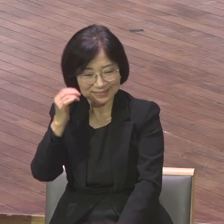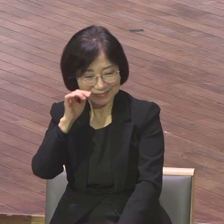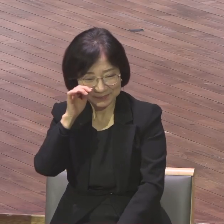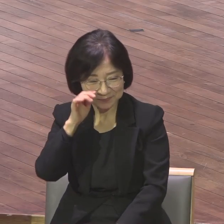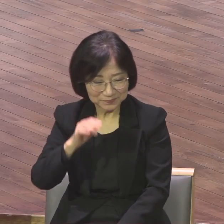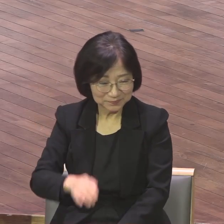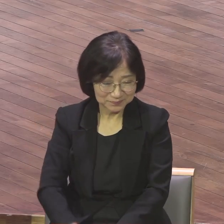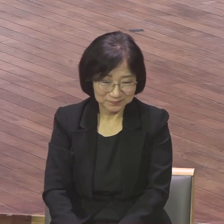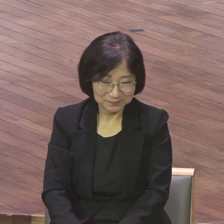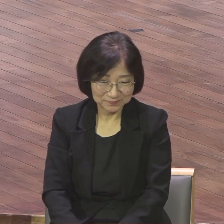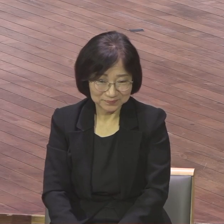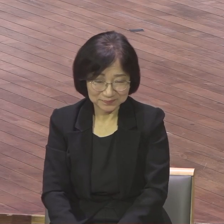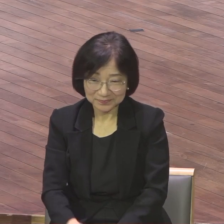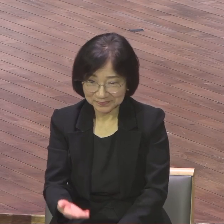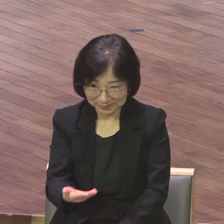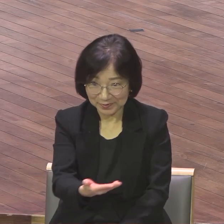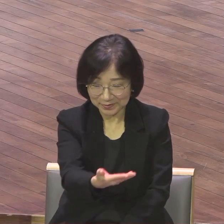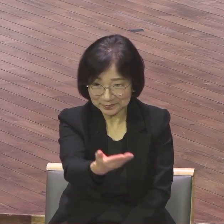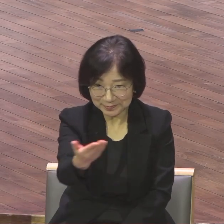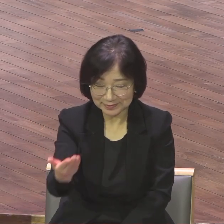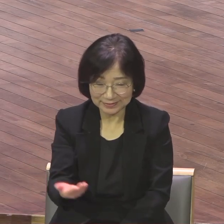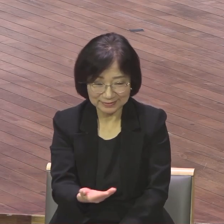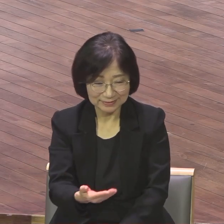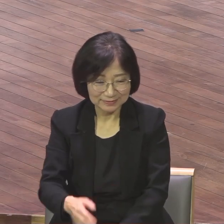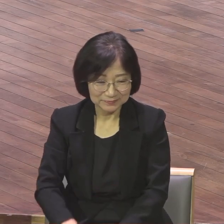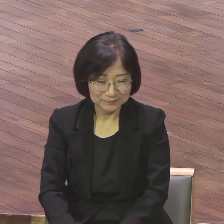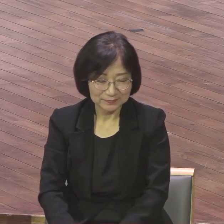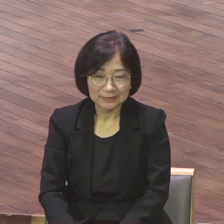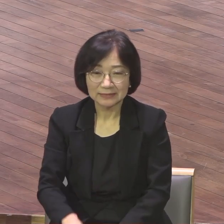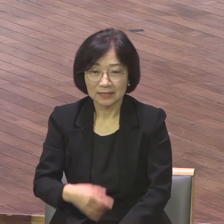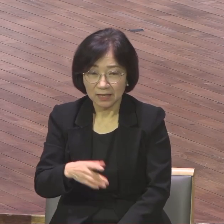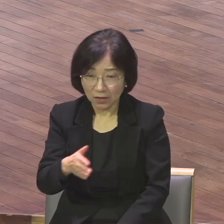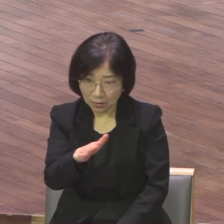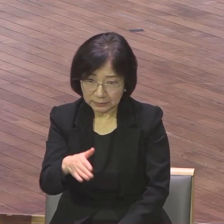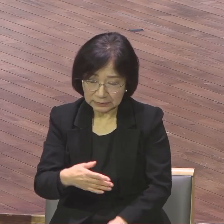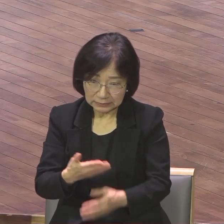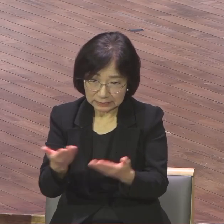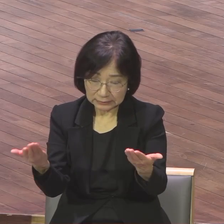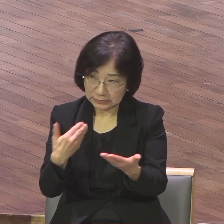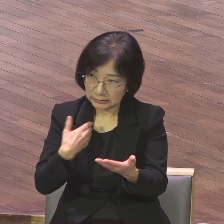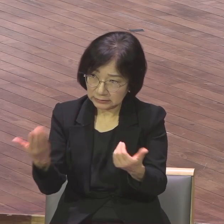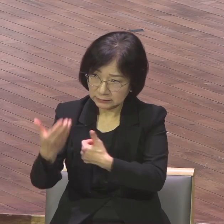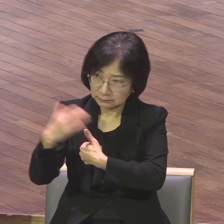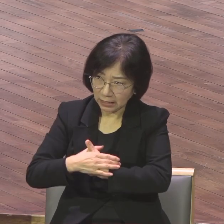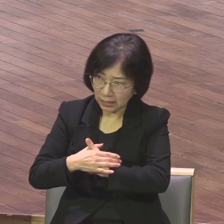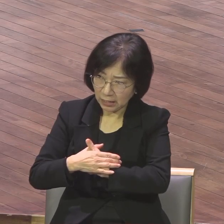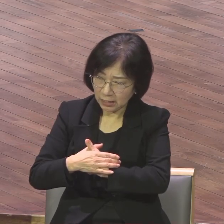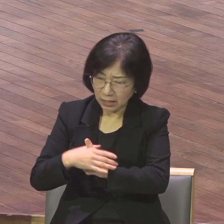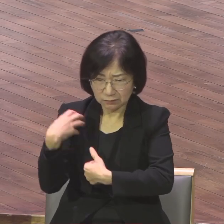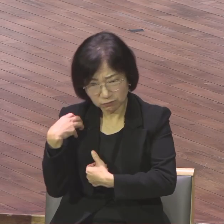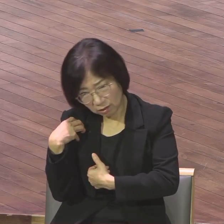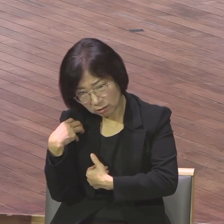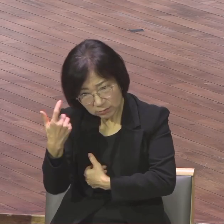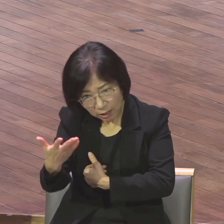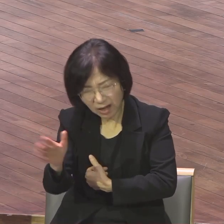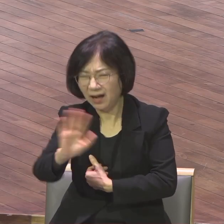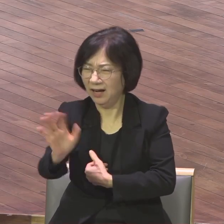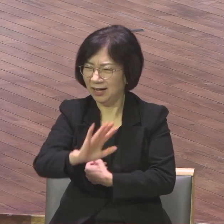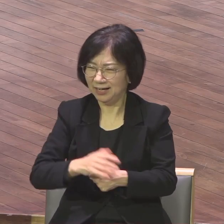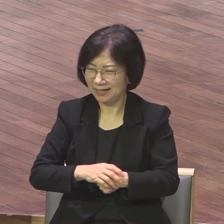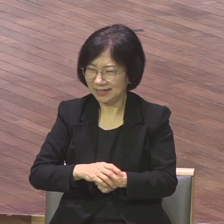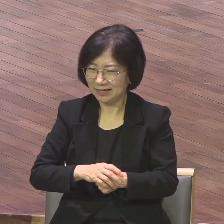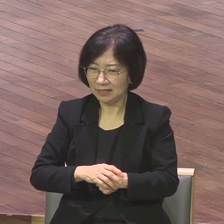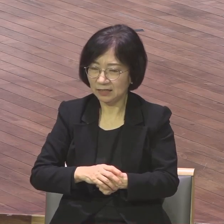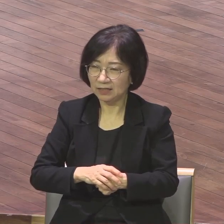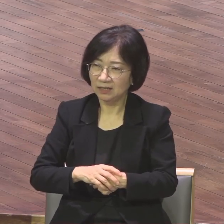여러분에게 거룩한 부담이 될지 몰라도 할 일이 있다는 거 감사하시기 바랍니다. 적당한 긴장이